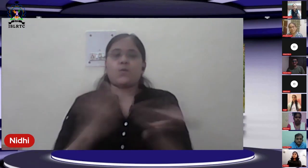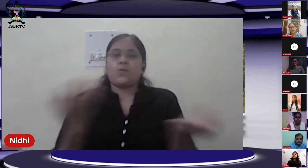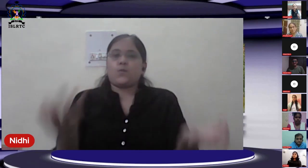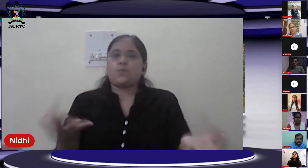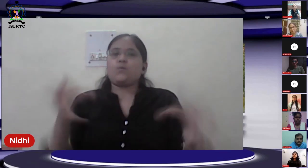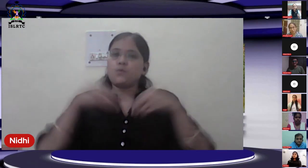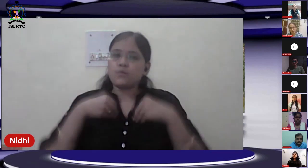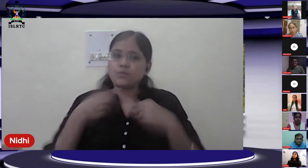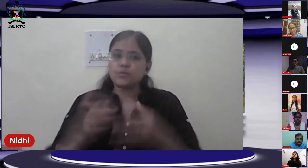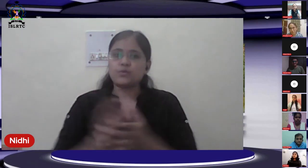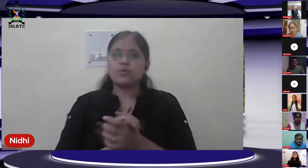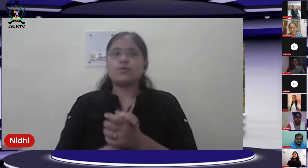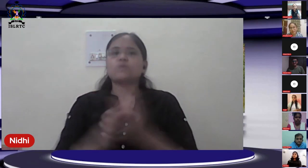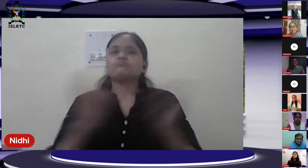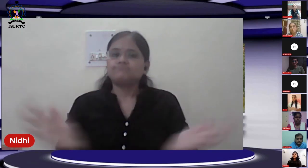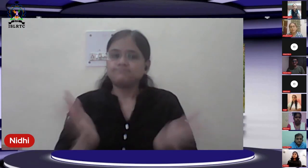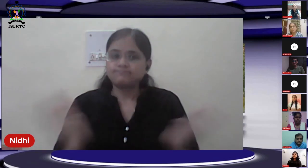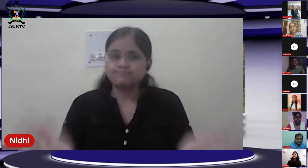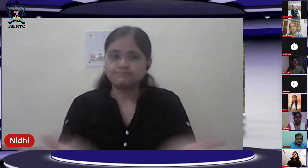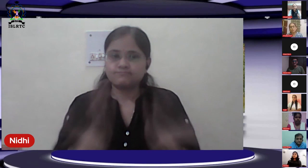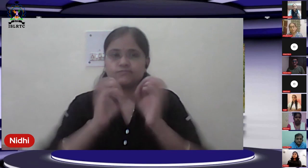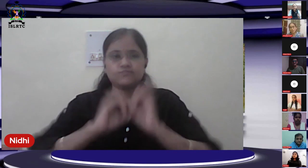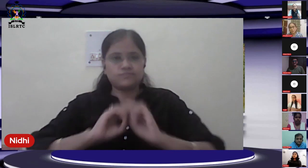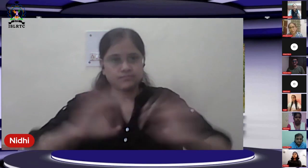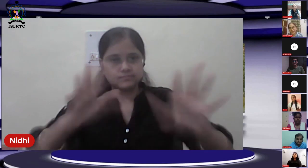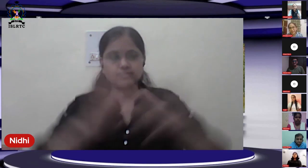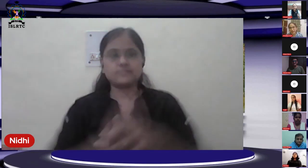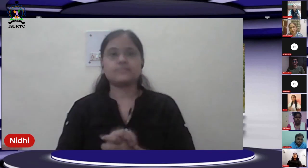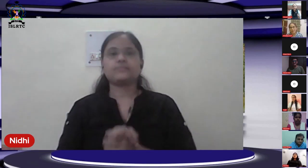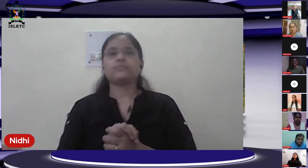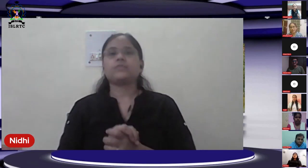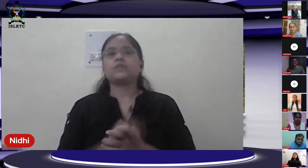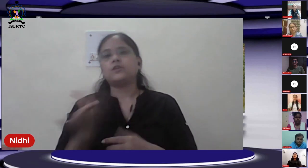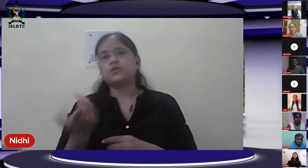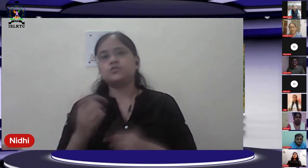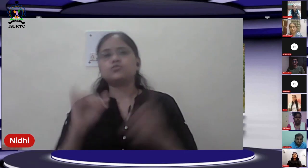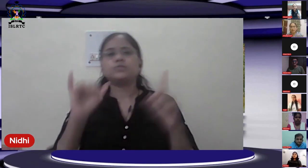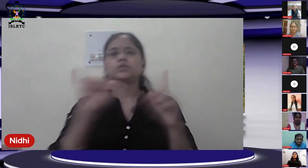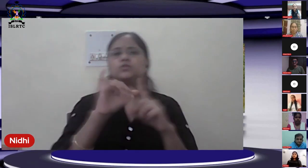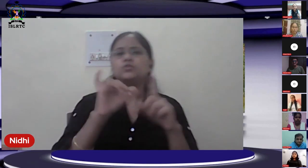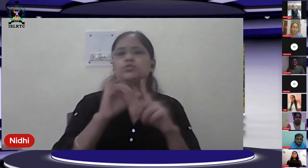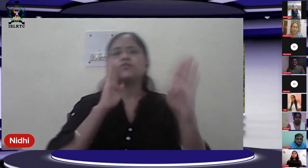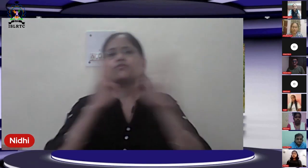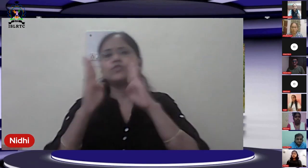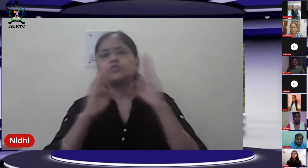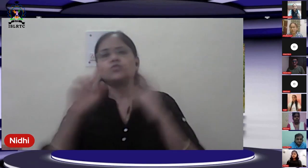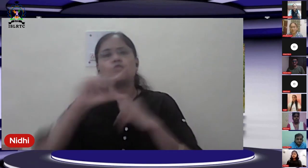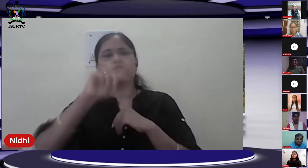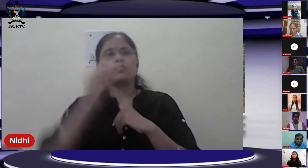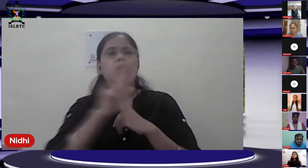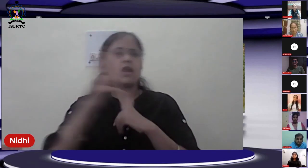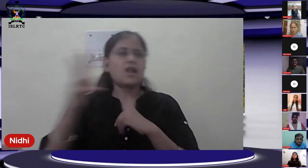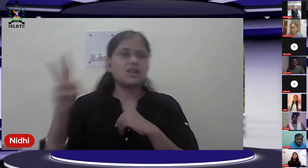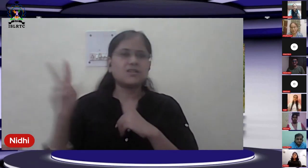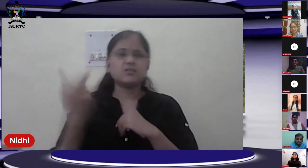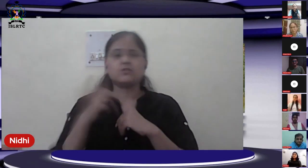प्रचार प्रसार हो योगा के बारे में। तो उसमें जो भी सोशल मीडिया है, फेसबुक है हमारा, यूट्यूब है, ट्विटर है और भी जो प्लेटफॉर्म्स